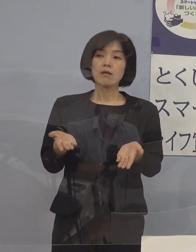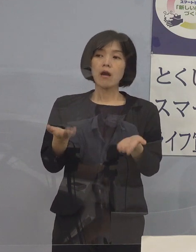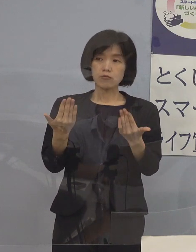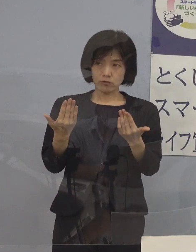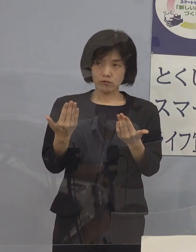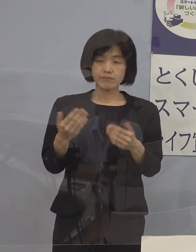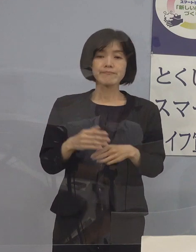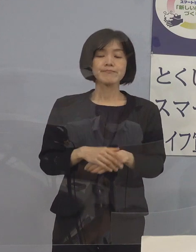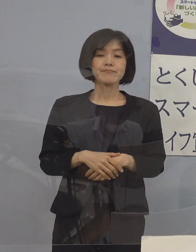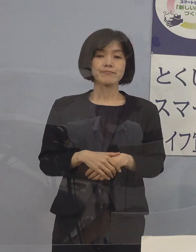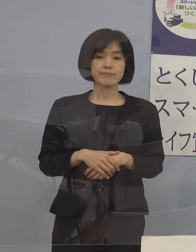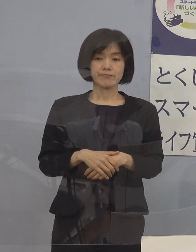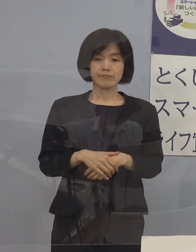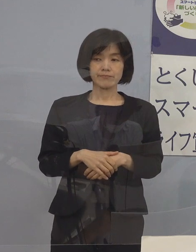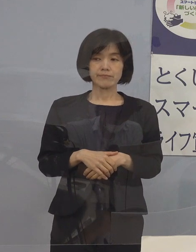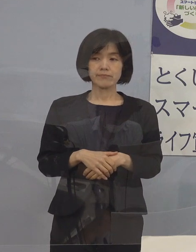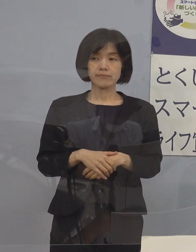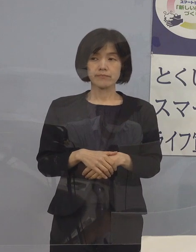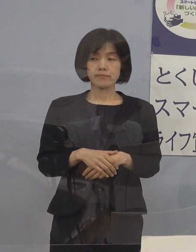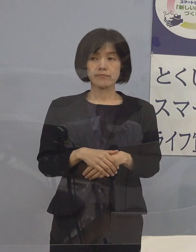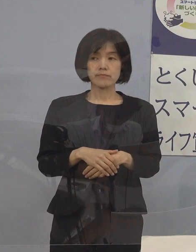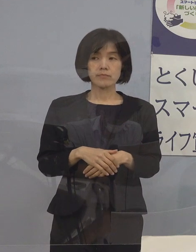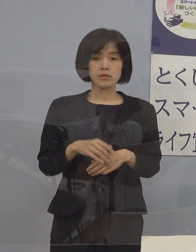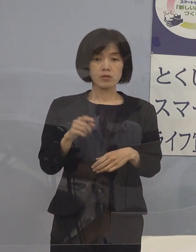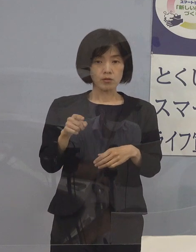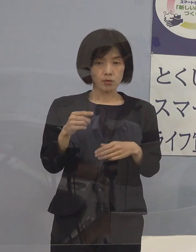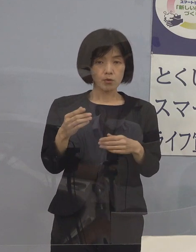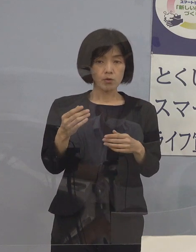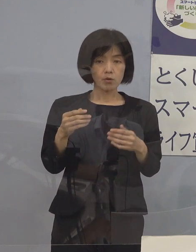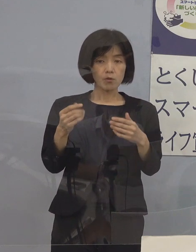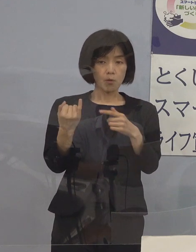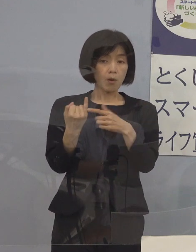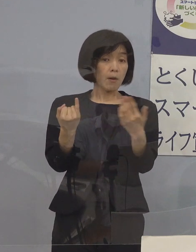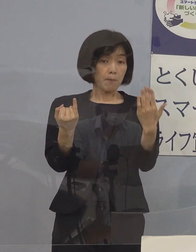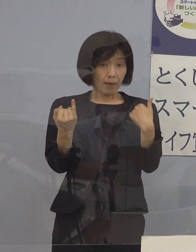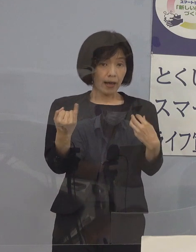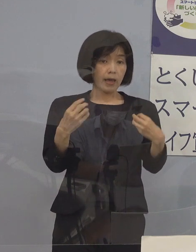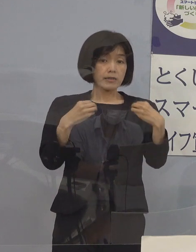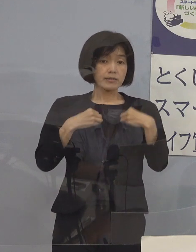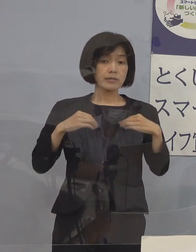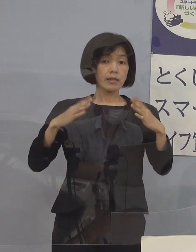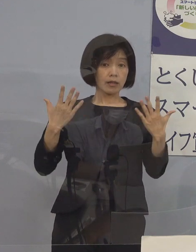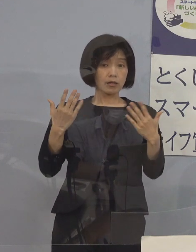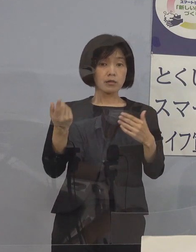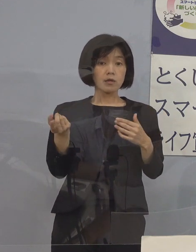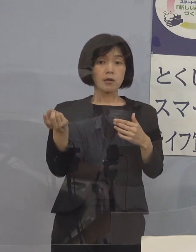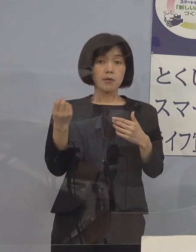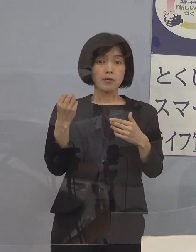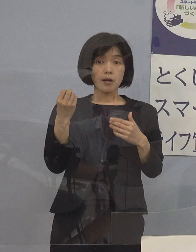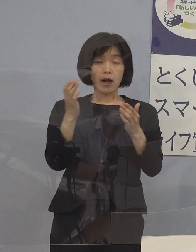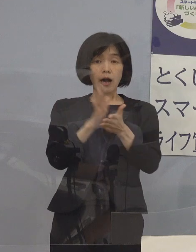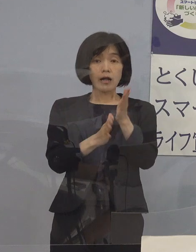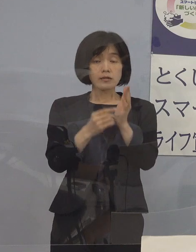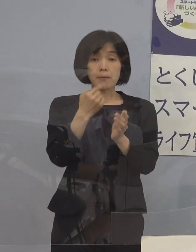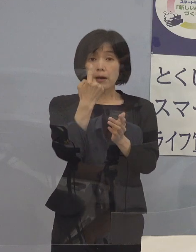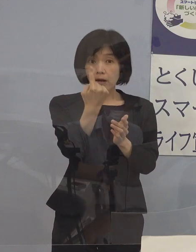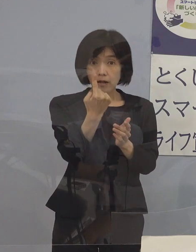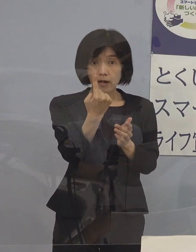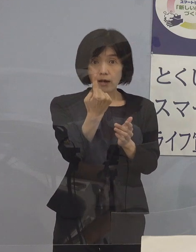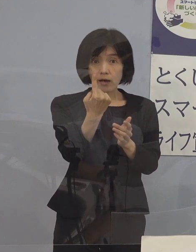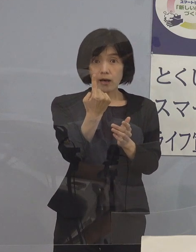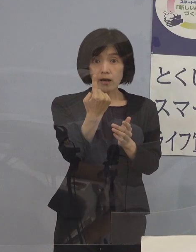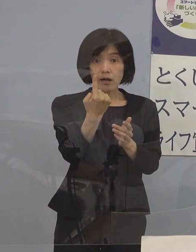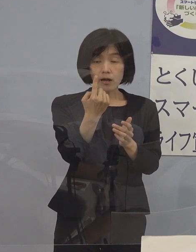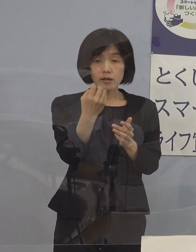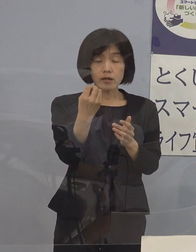軽症、 はい。 で、この方も一度陰性になってから発熱したということですか？ 一度ではなく